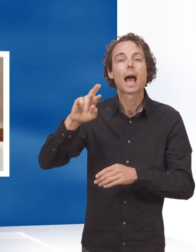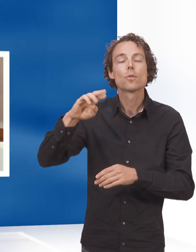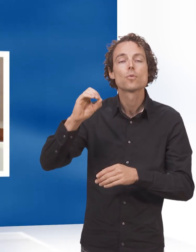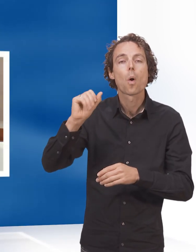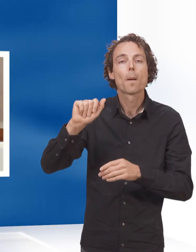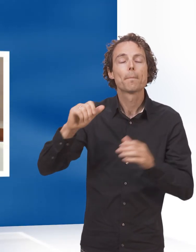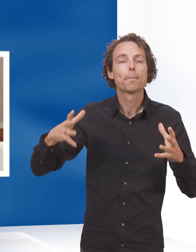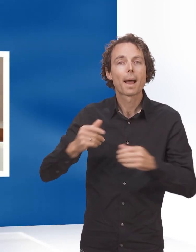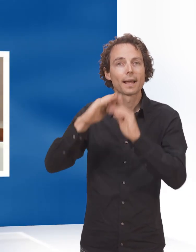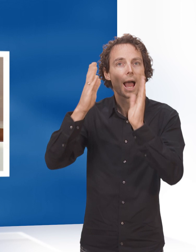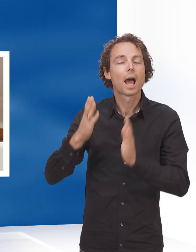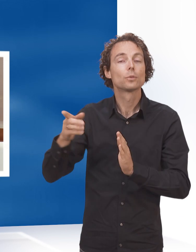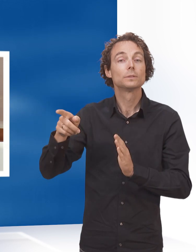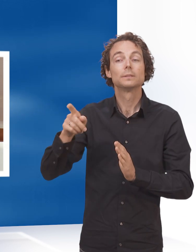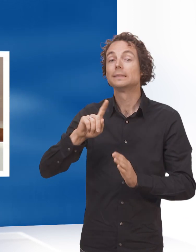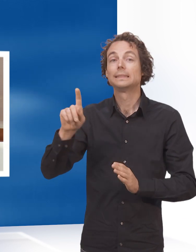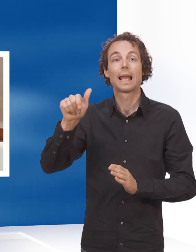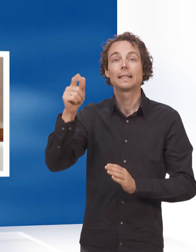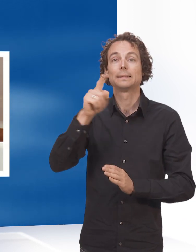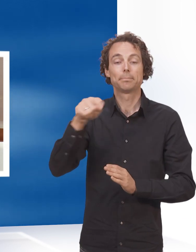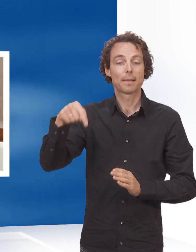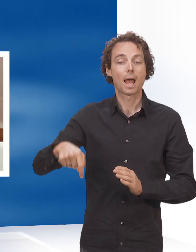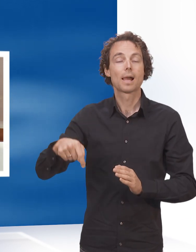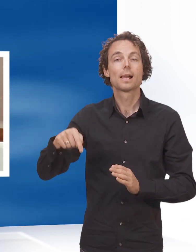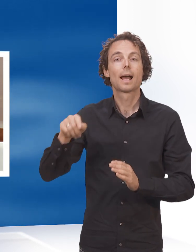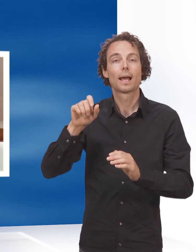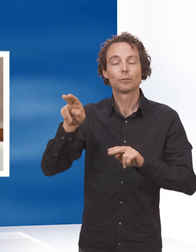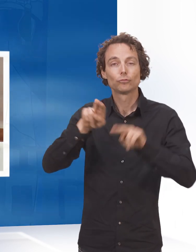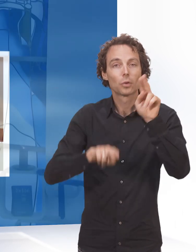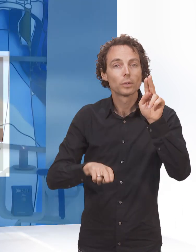bei SDH, aber bestimmt auch nicht zum letzten Mal.